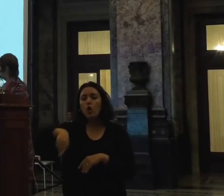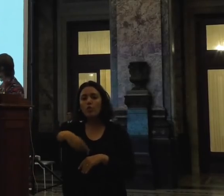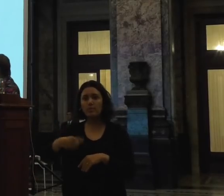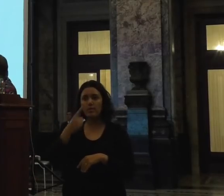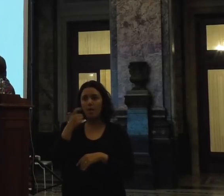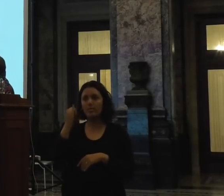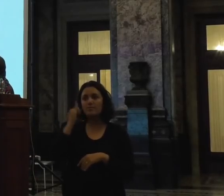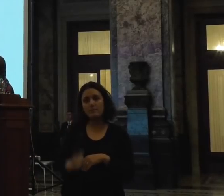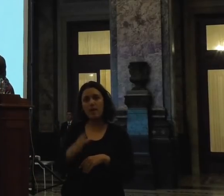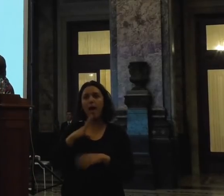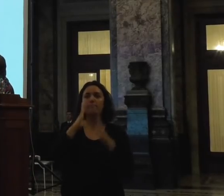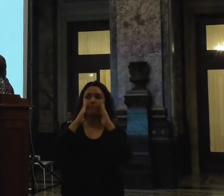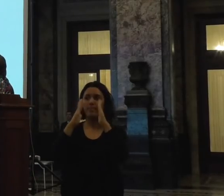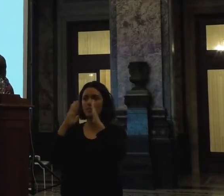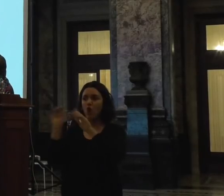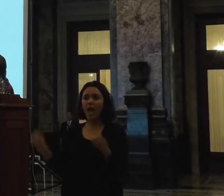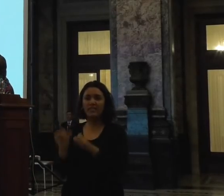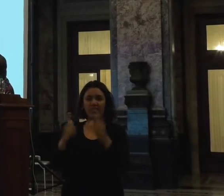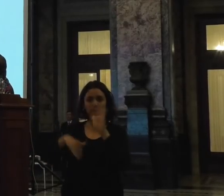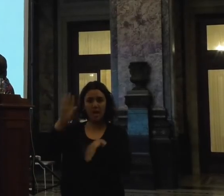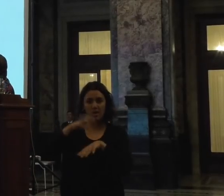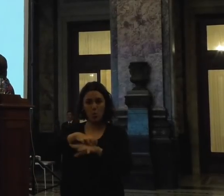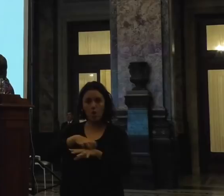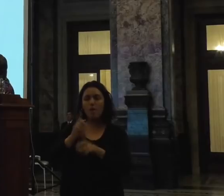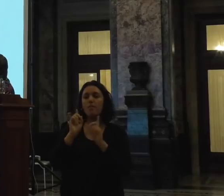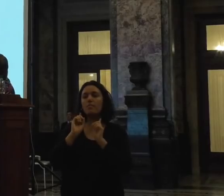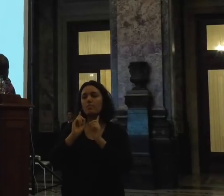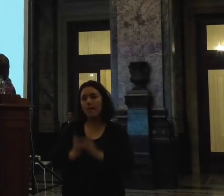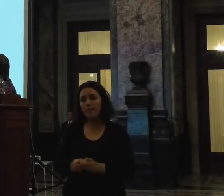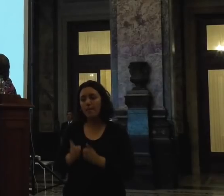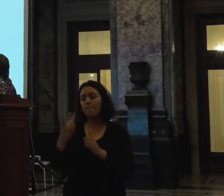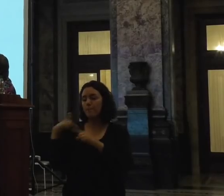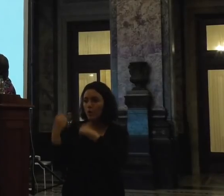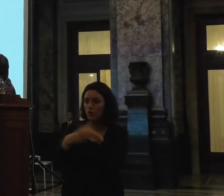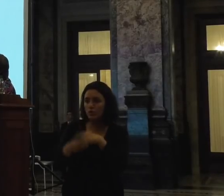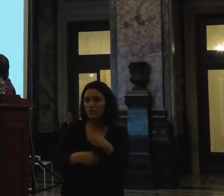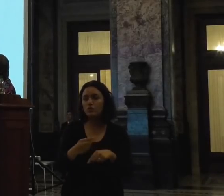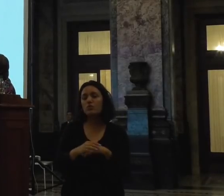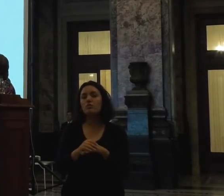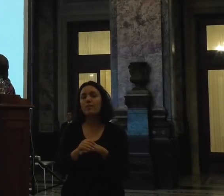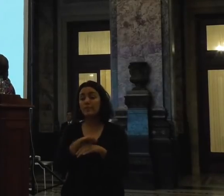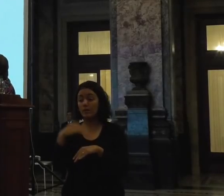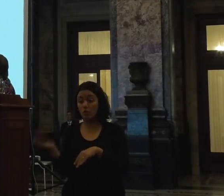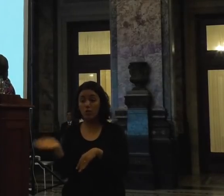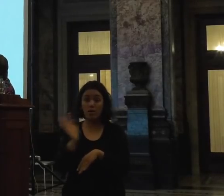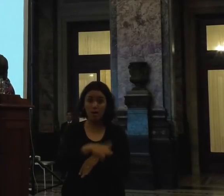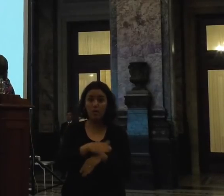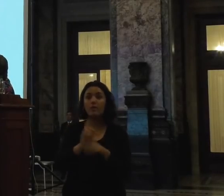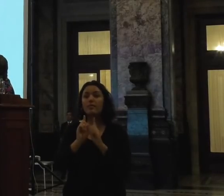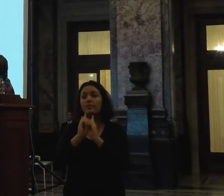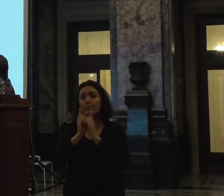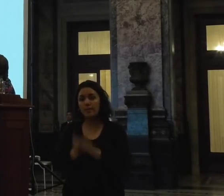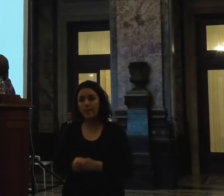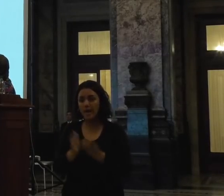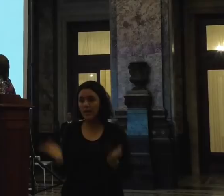claves atencionales. Aquí están, y van a estar procesadas ventralmente, y los estímulos